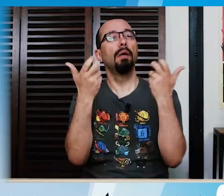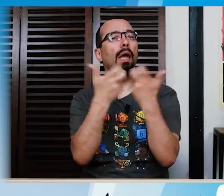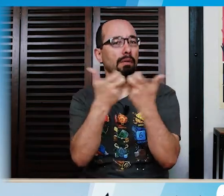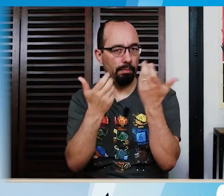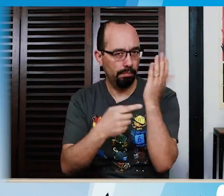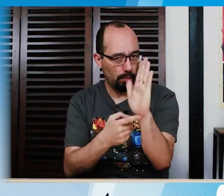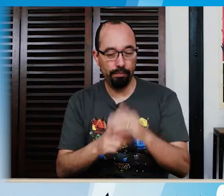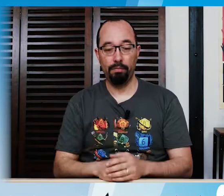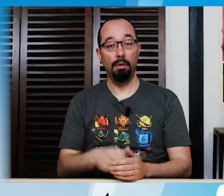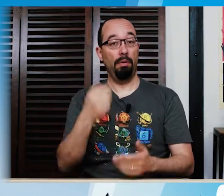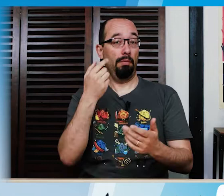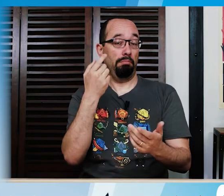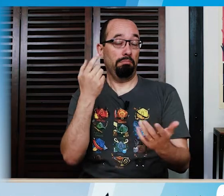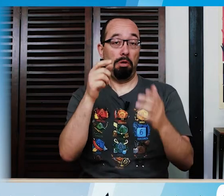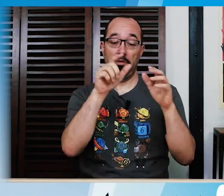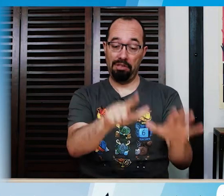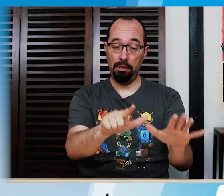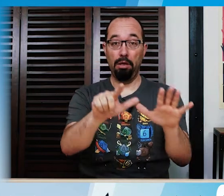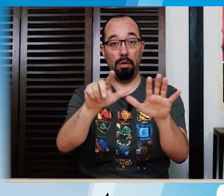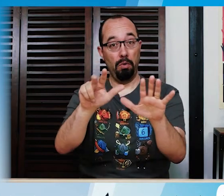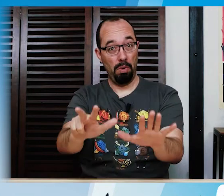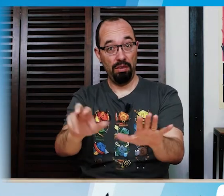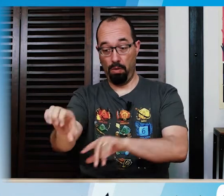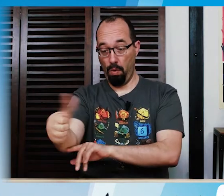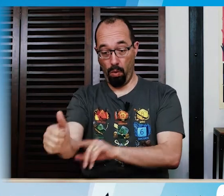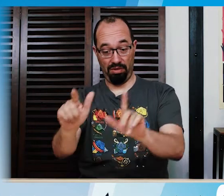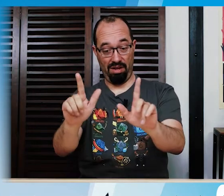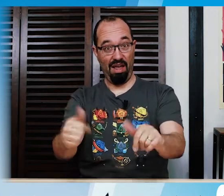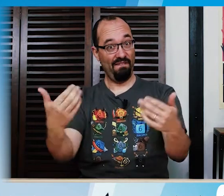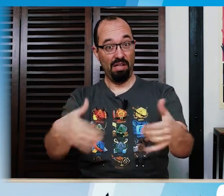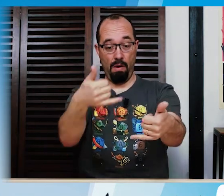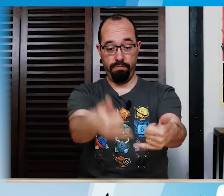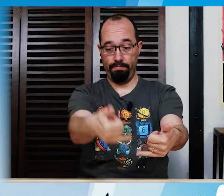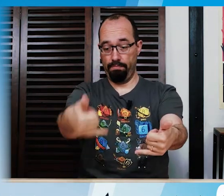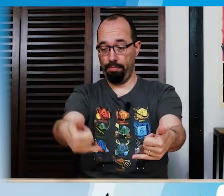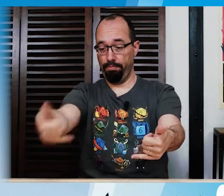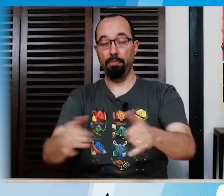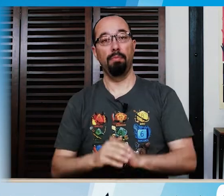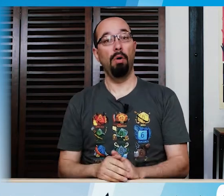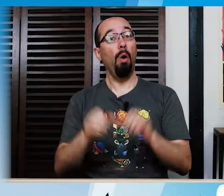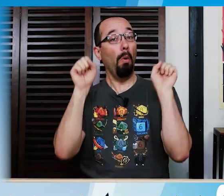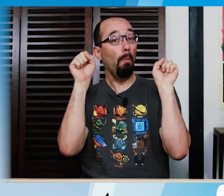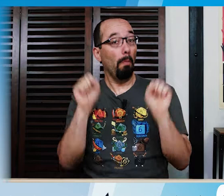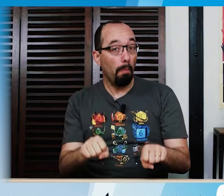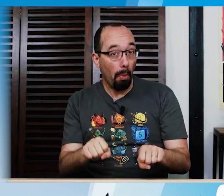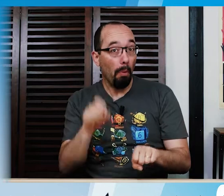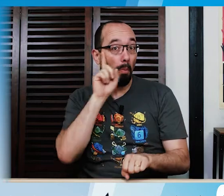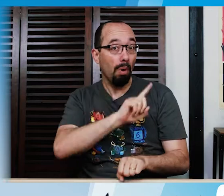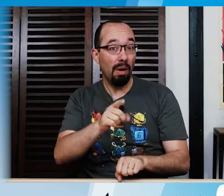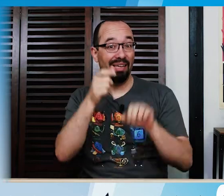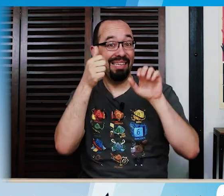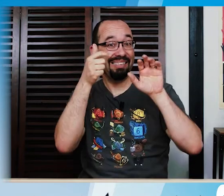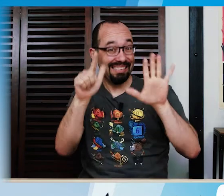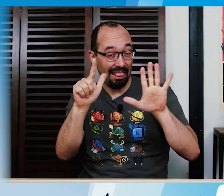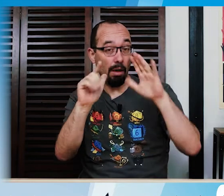Exemple: si les vaches 7, 8 et 11 sont déjà posées sur la table, il est possible d'ajouter une vache avec un